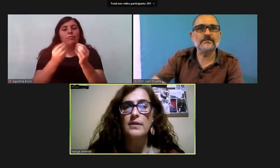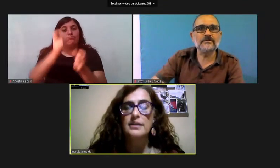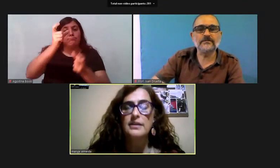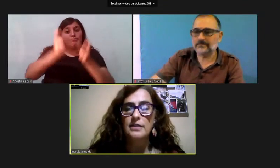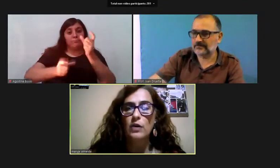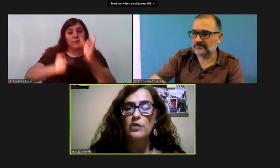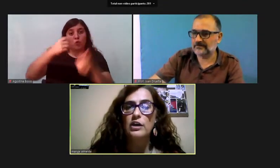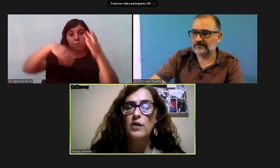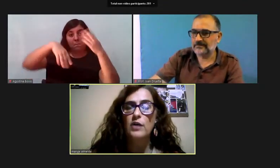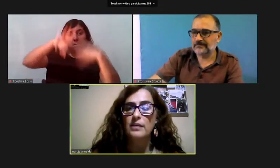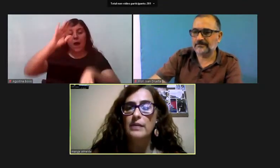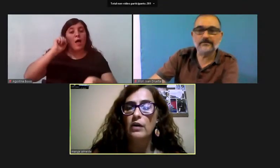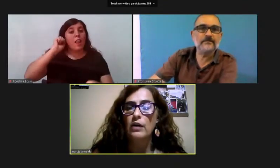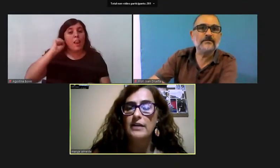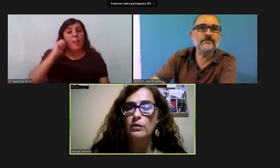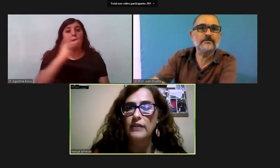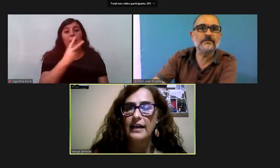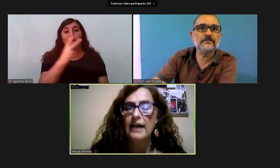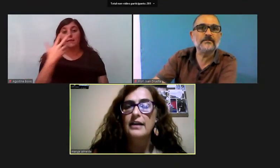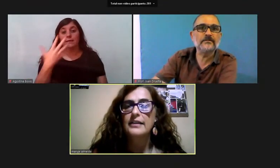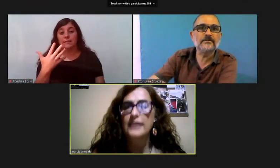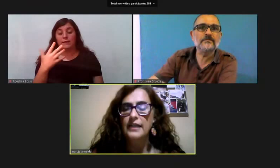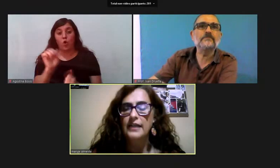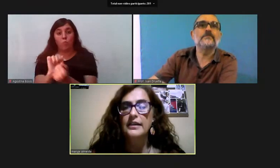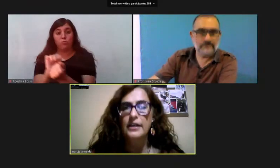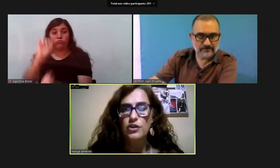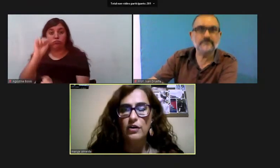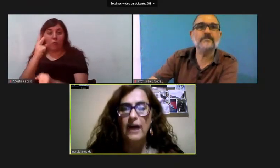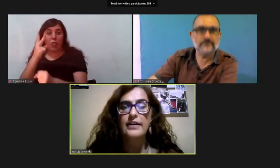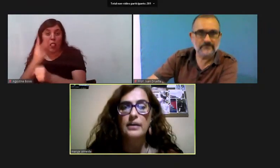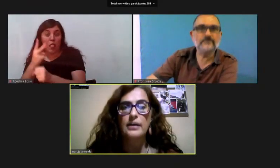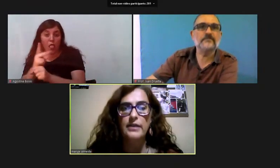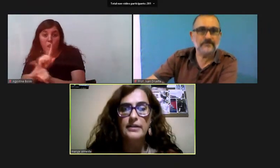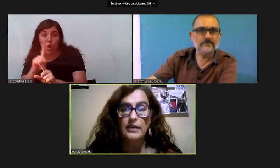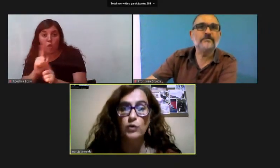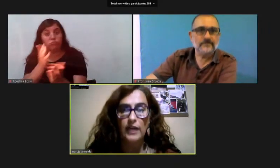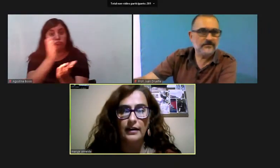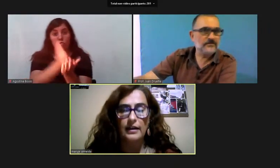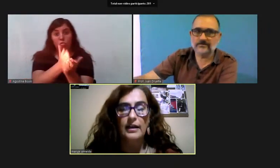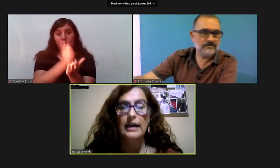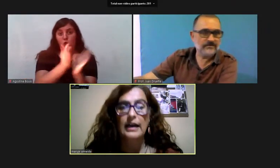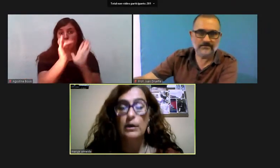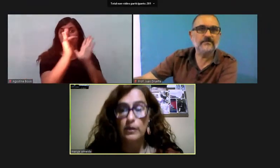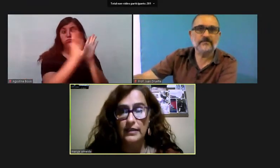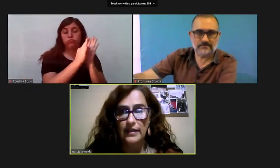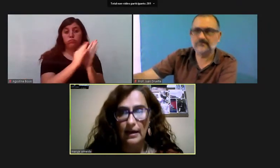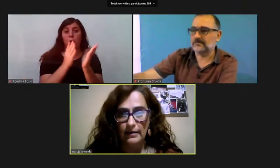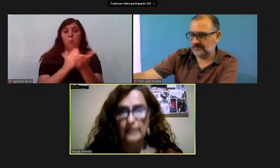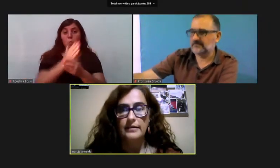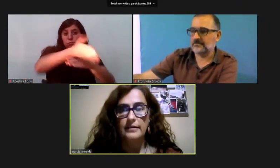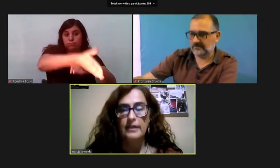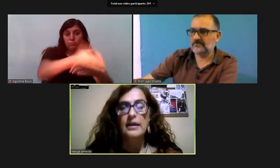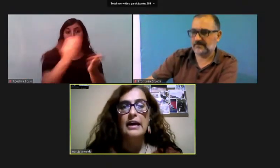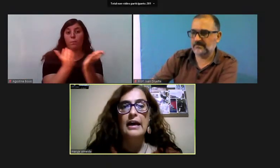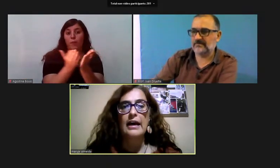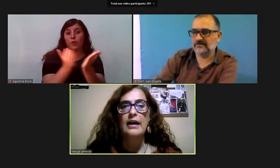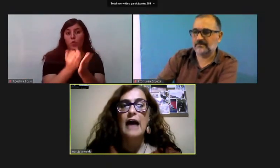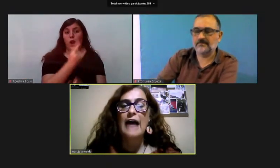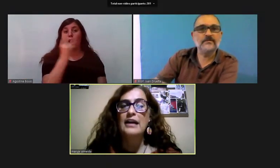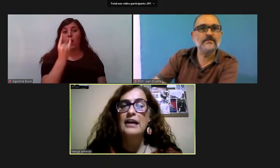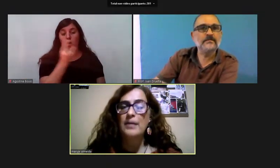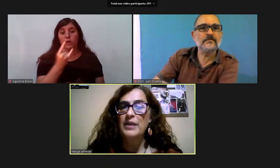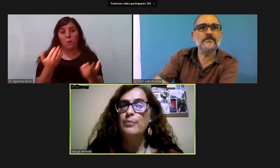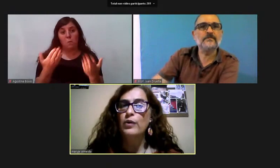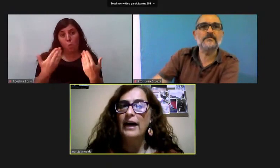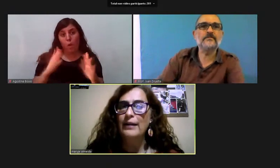mayores de 25 años que no hayan terminado la secundaria tienen derecho a inscribirse y estudiar en la universidad, ¿sí?